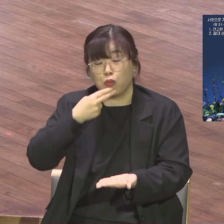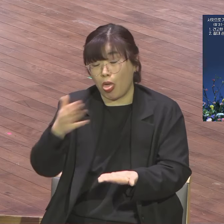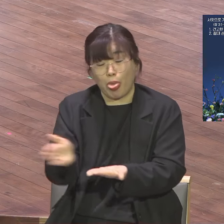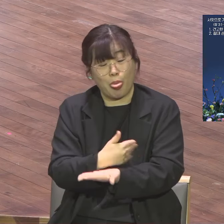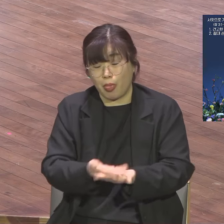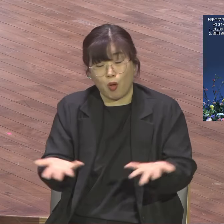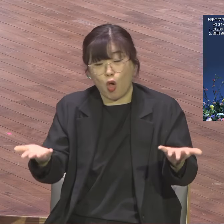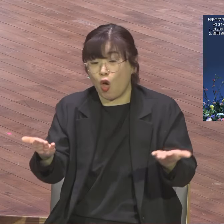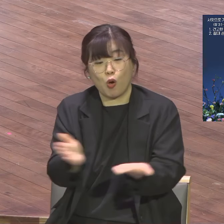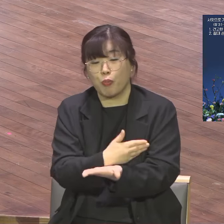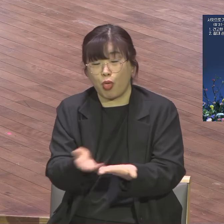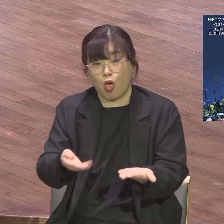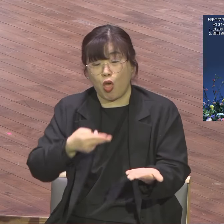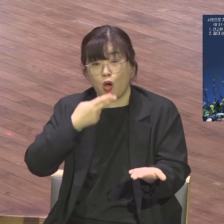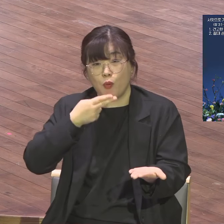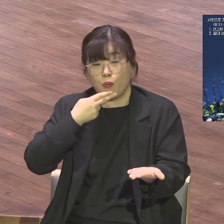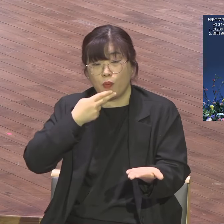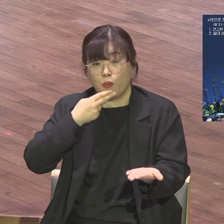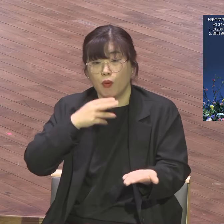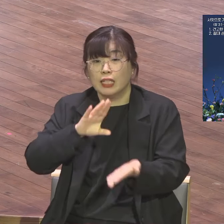자, 예수님께서